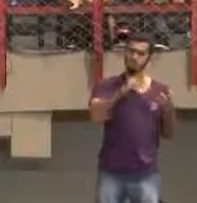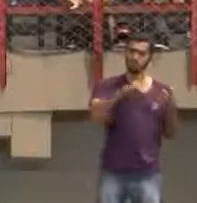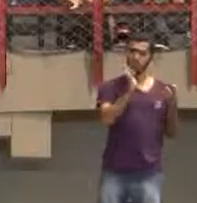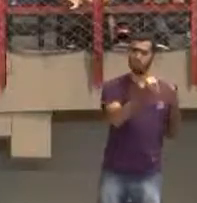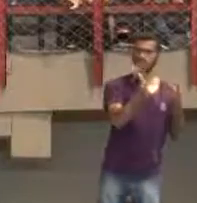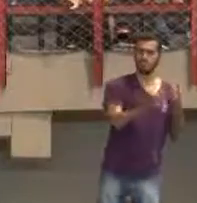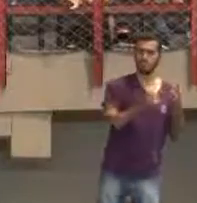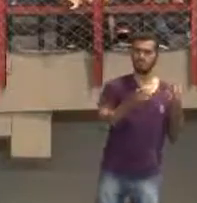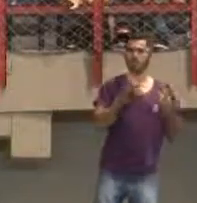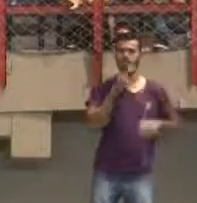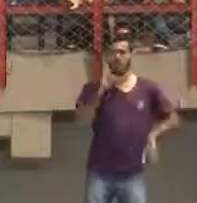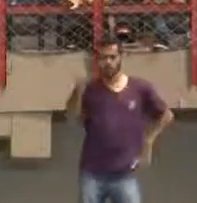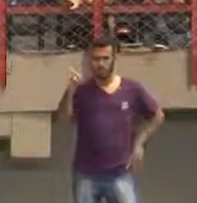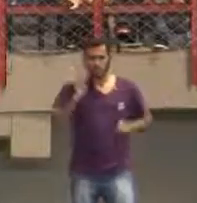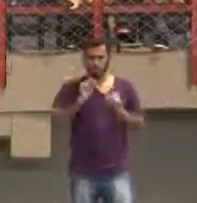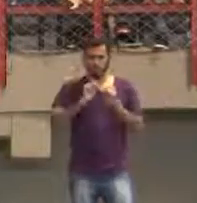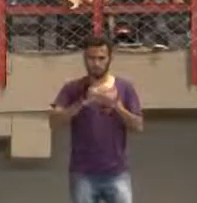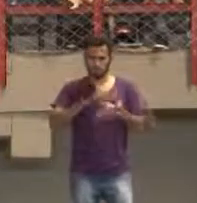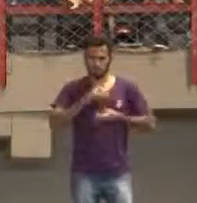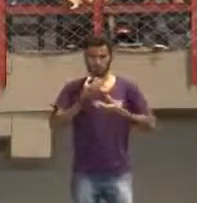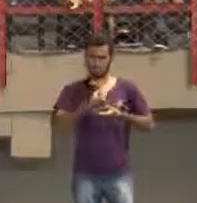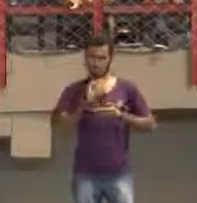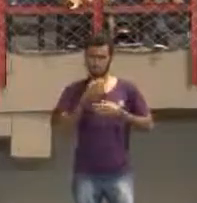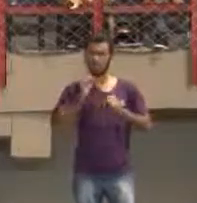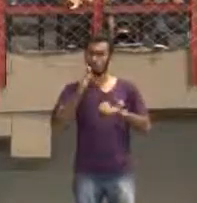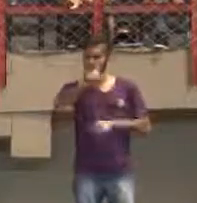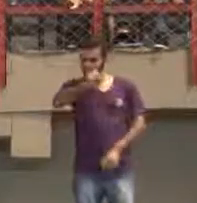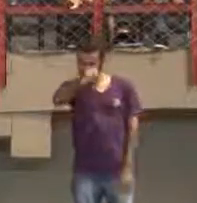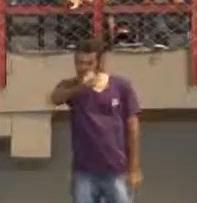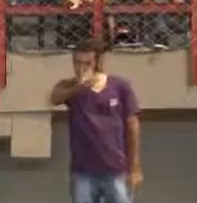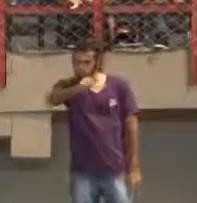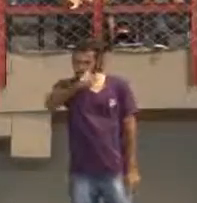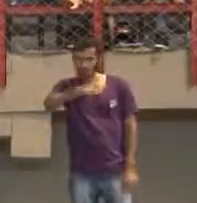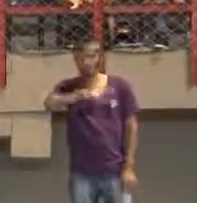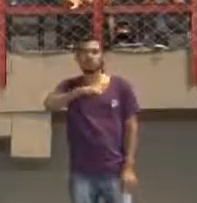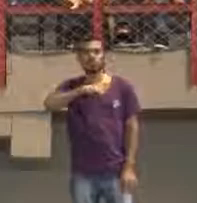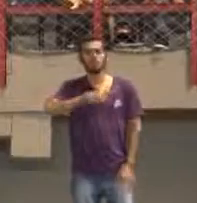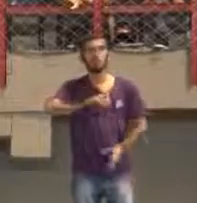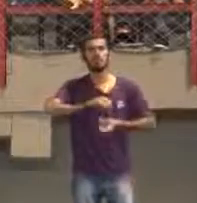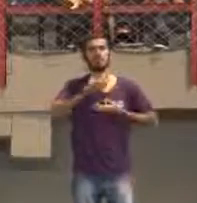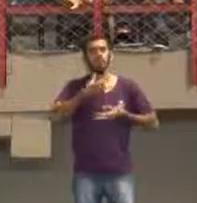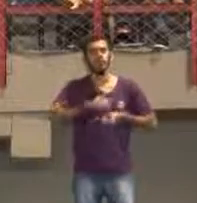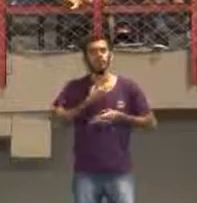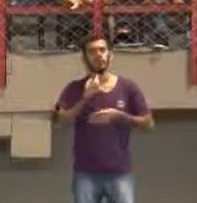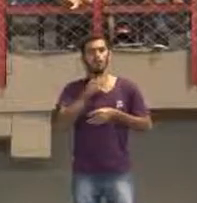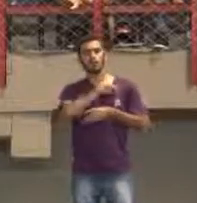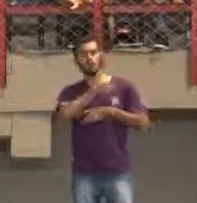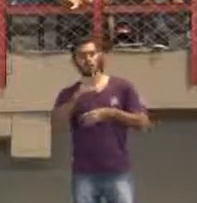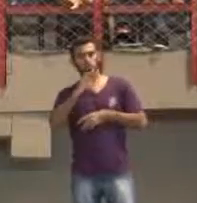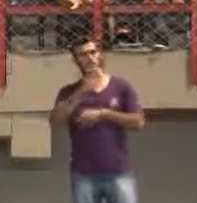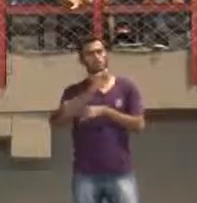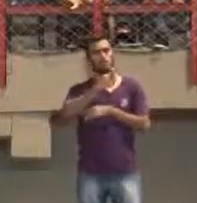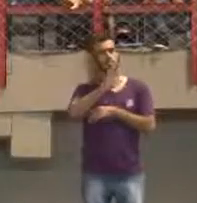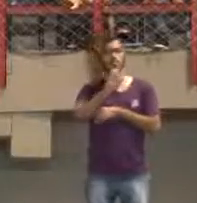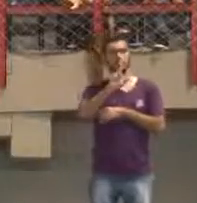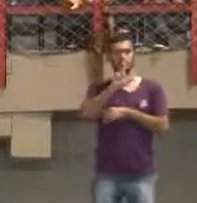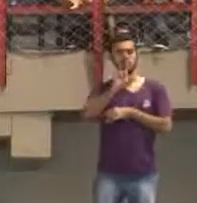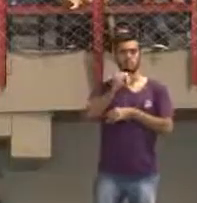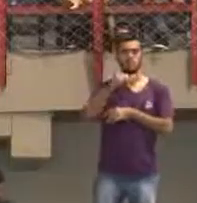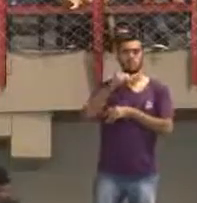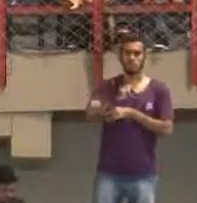fez poesia fez fez tem um poema dele para a mulher dele chamado Carolina